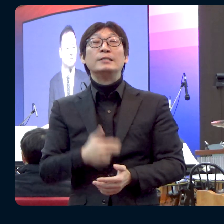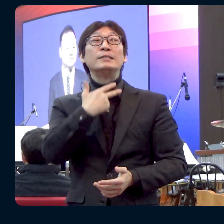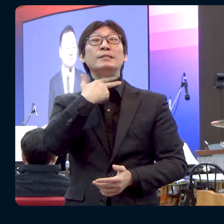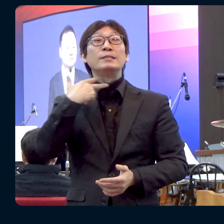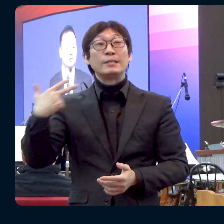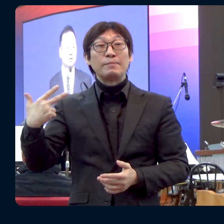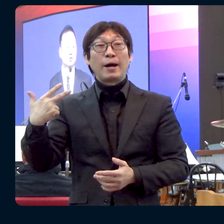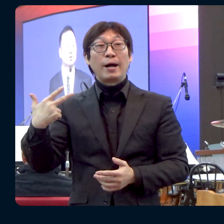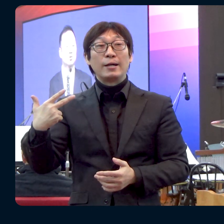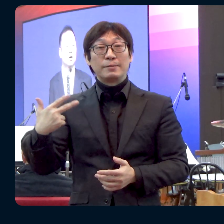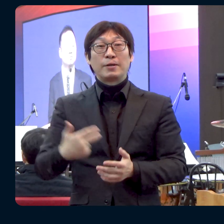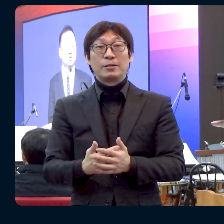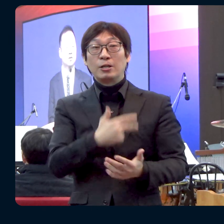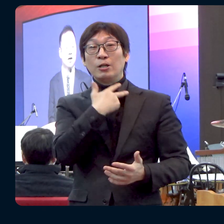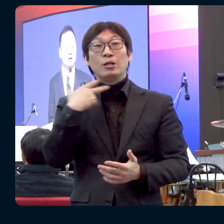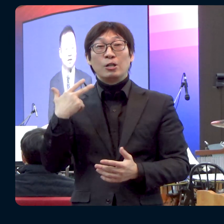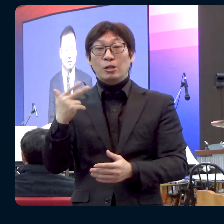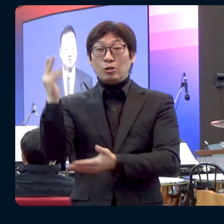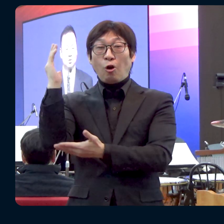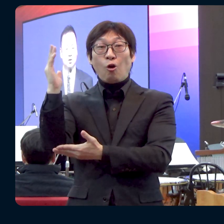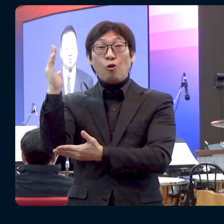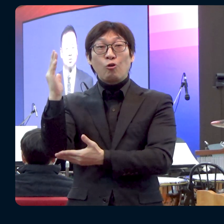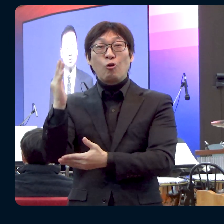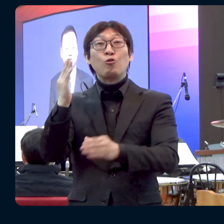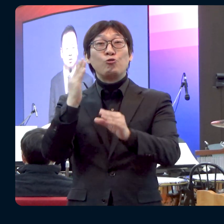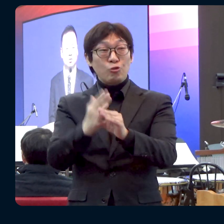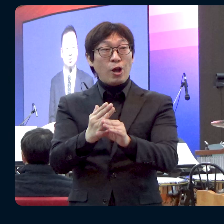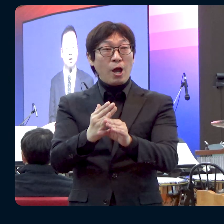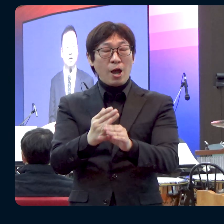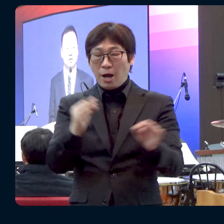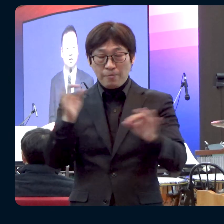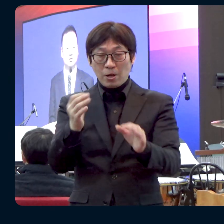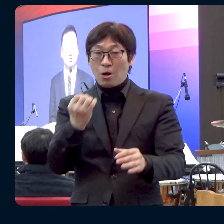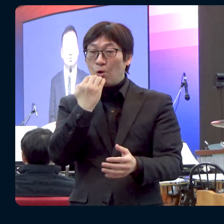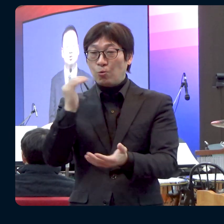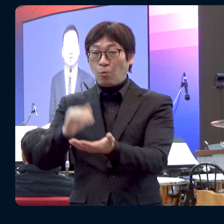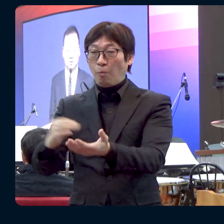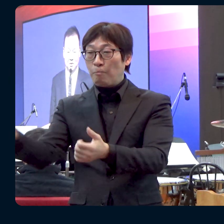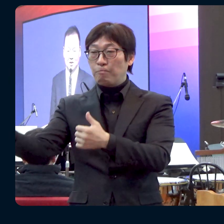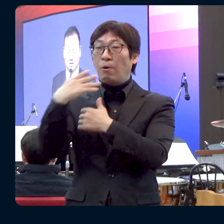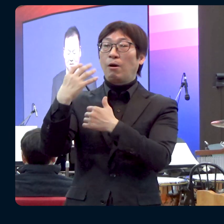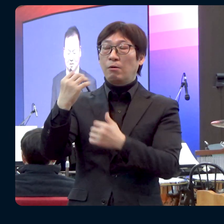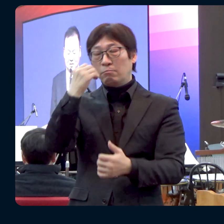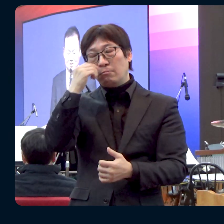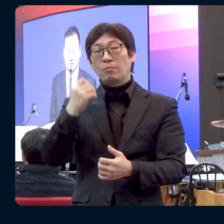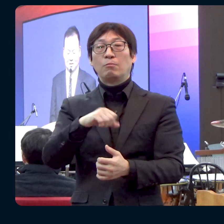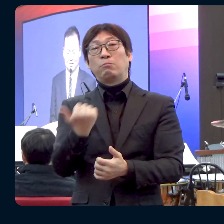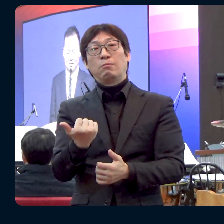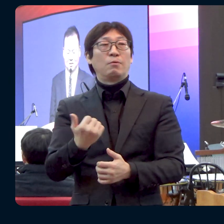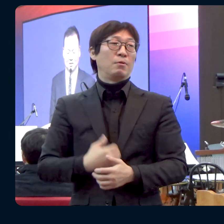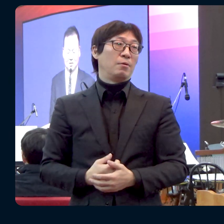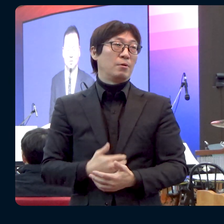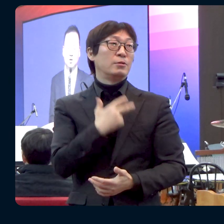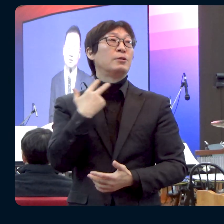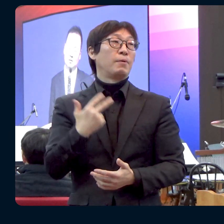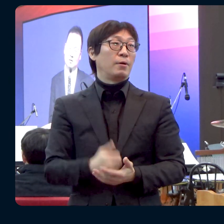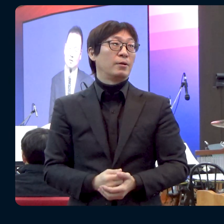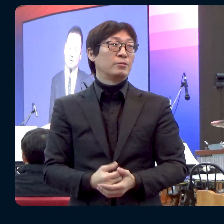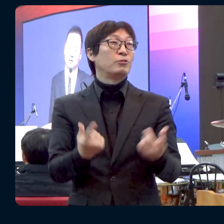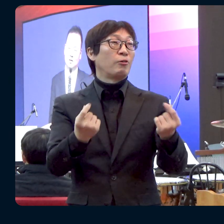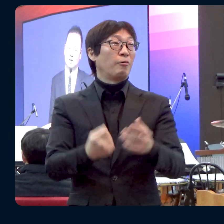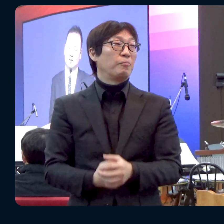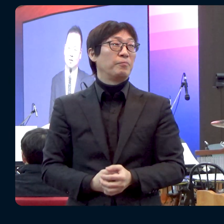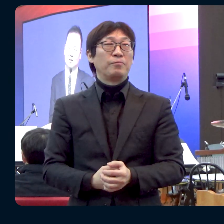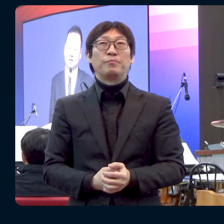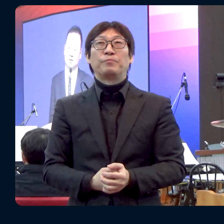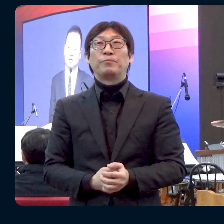스데반 집사님은 설교 한 편을 다 마치지 못하고 돌에 맞아 순교했습니다.